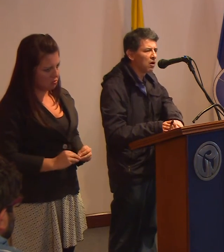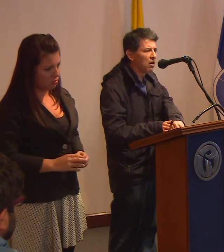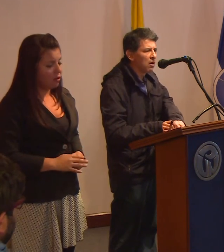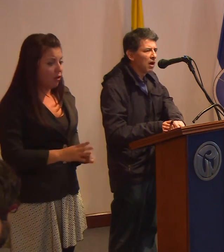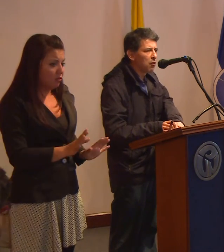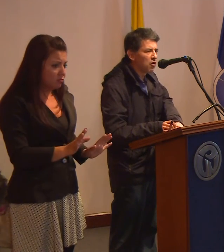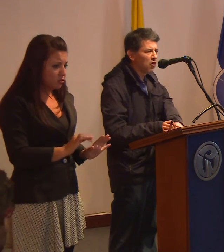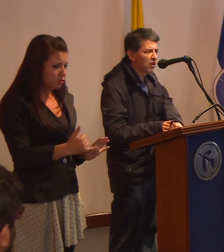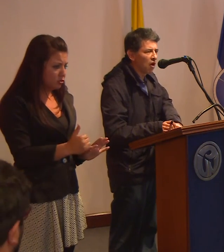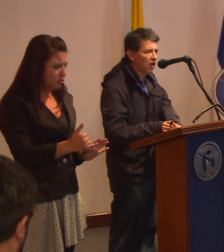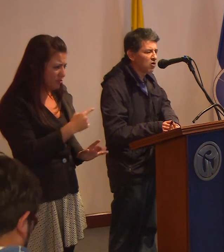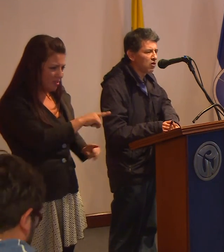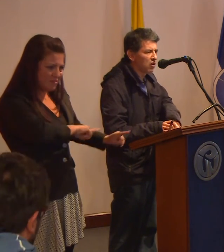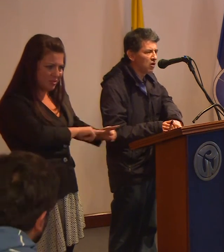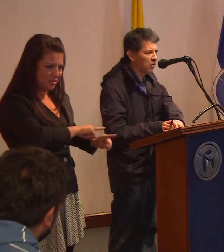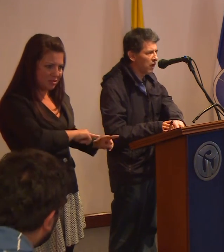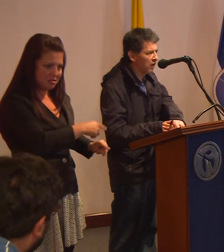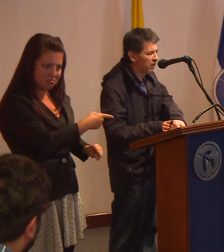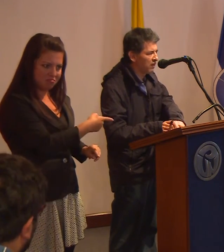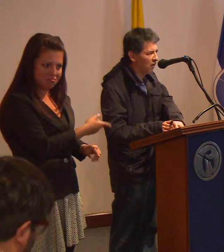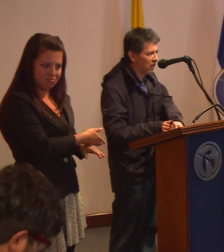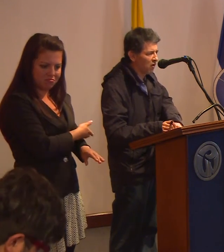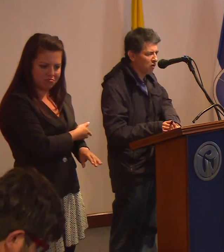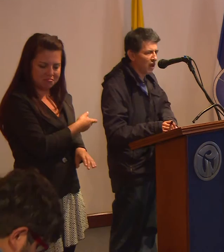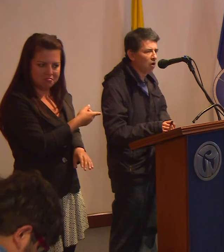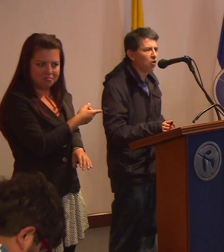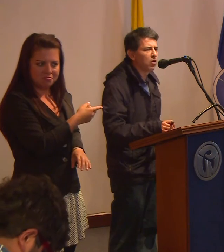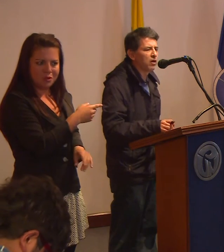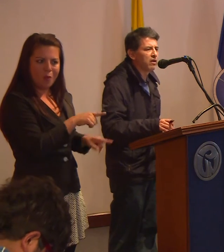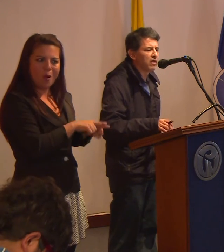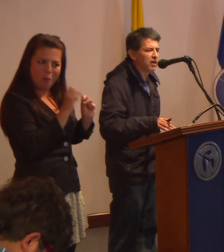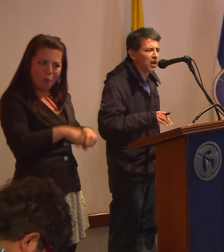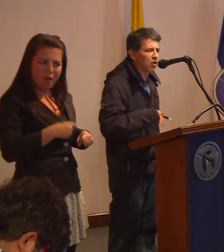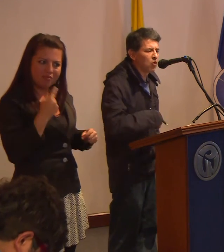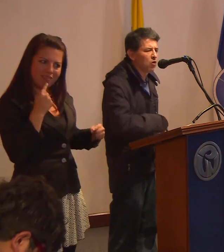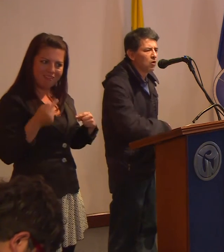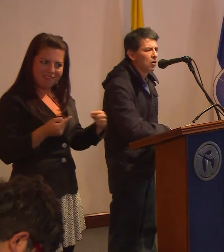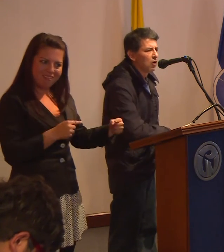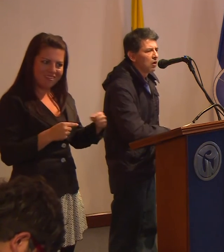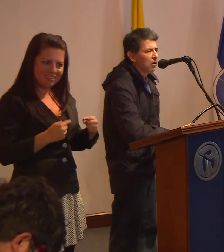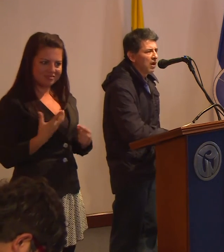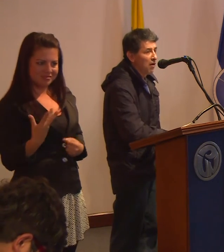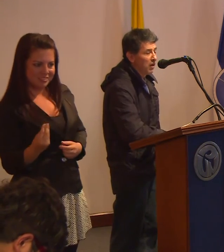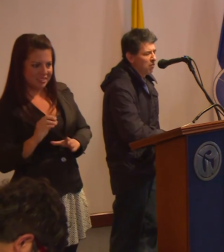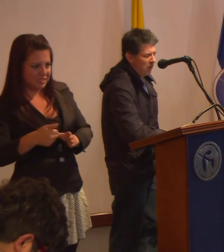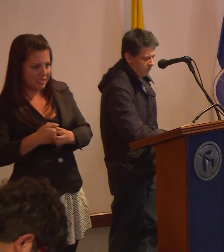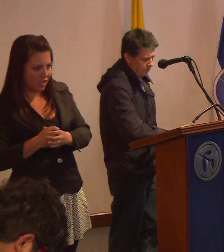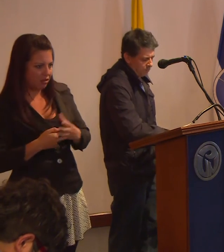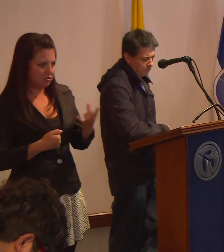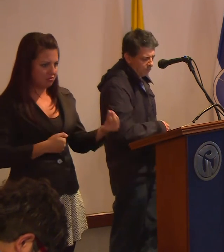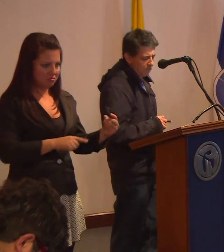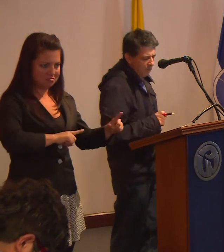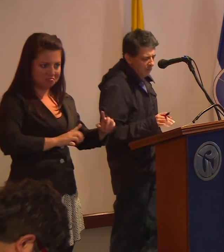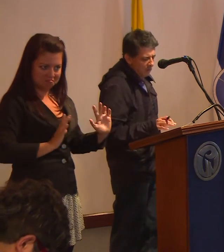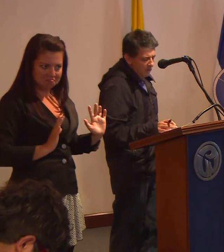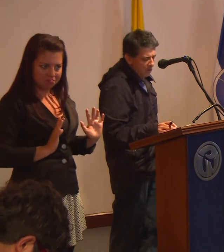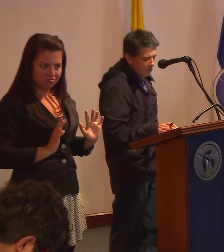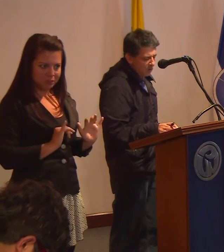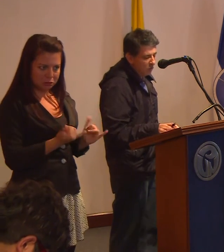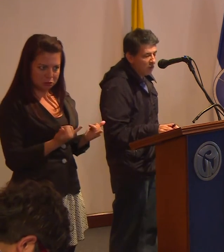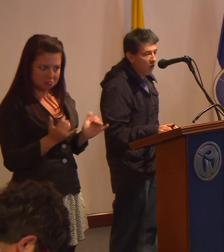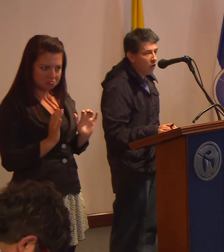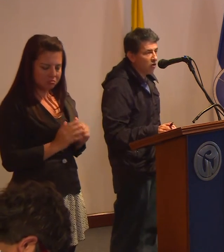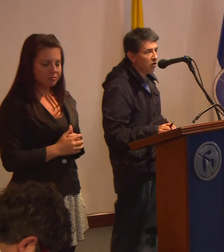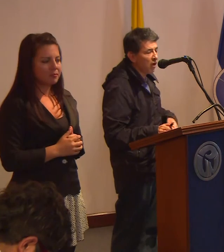administración ha posibilitado las condiciones para que se establezca un diálogo entre el sindicato y la misma. Y